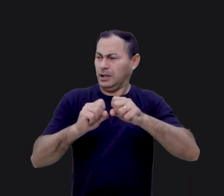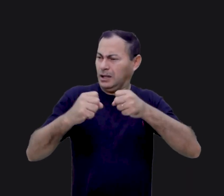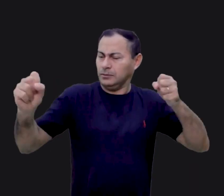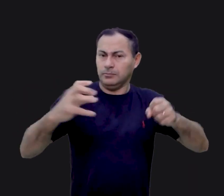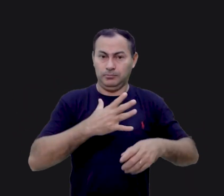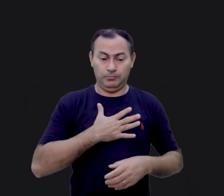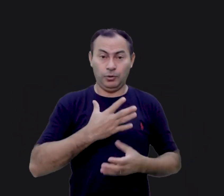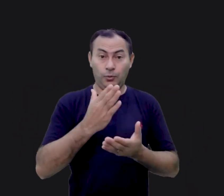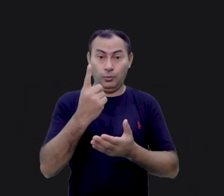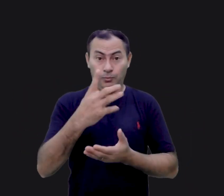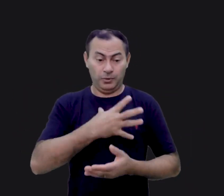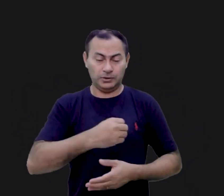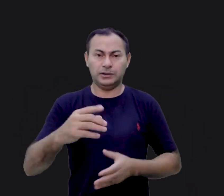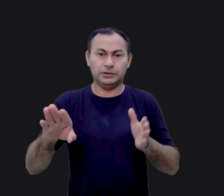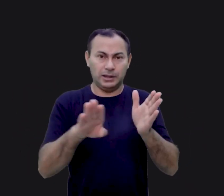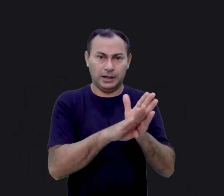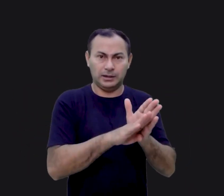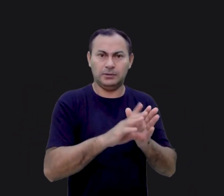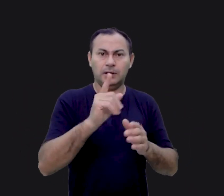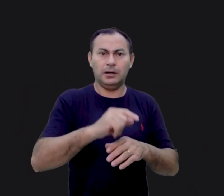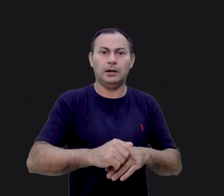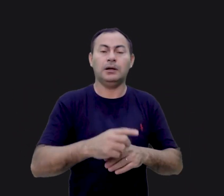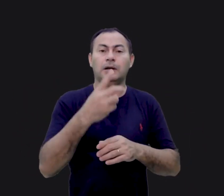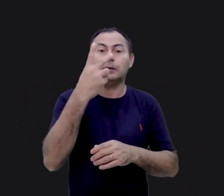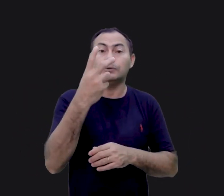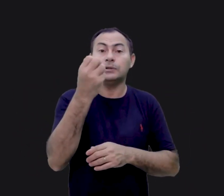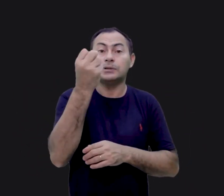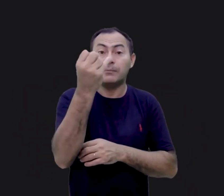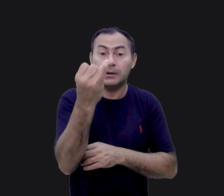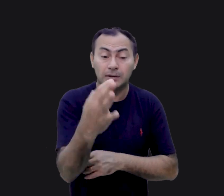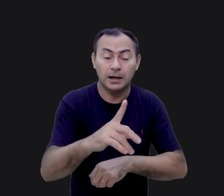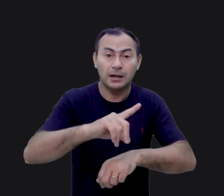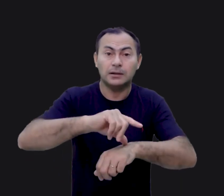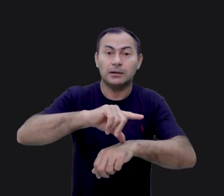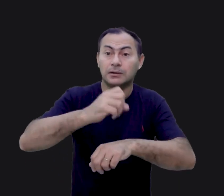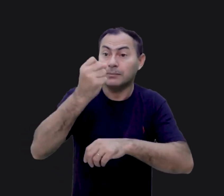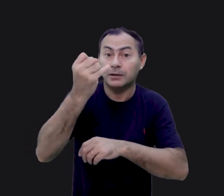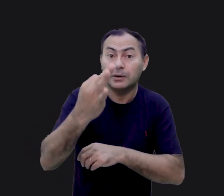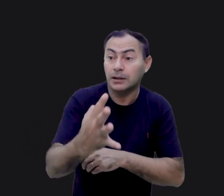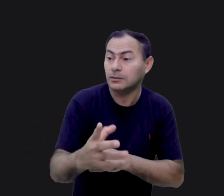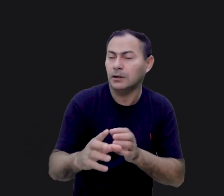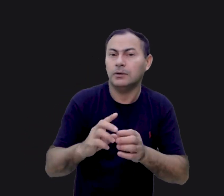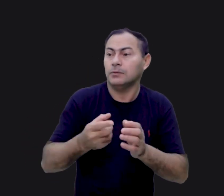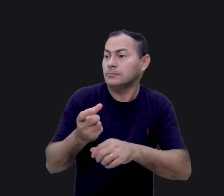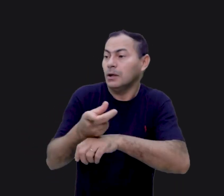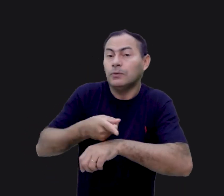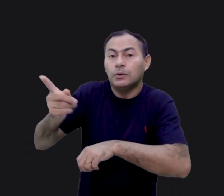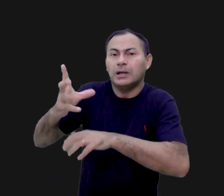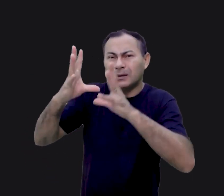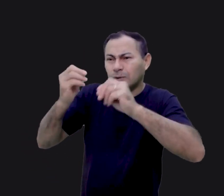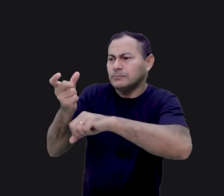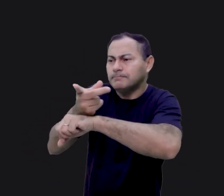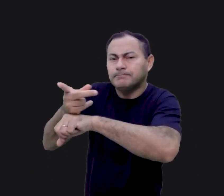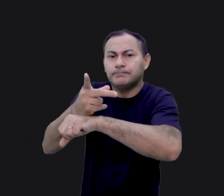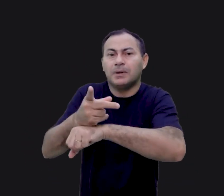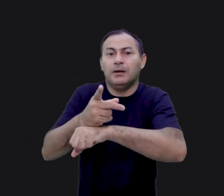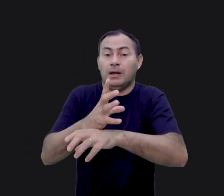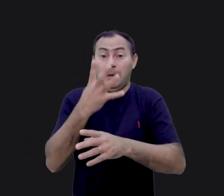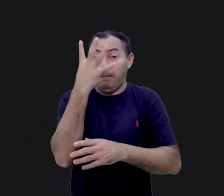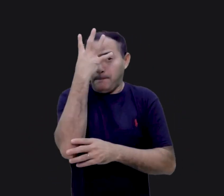um dos meus filhos já deveria ter chegado e já eram duas da manhã eu tive que sair atrás dele para buscar fiquei muito